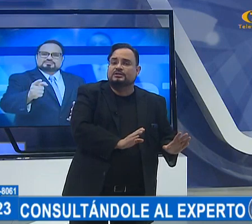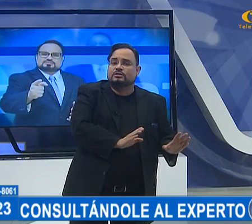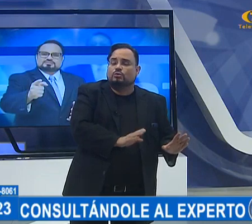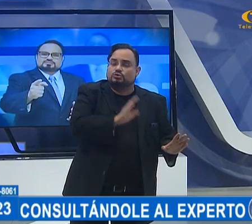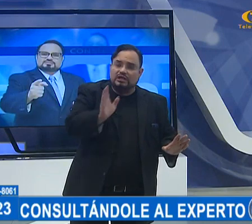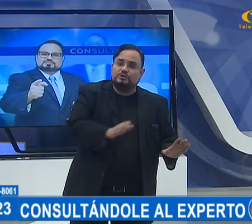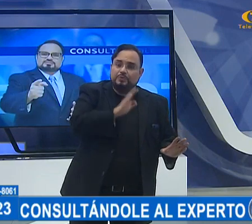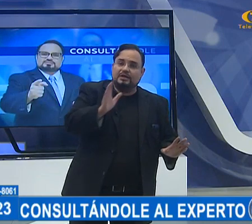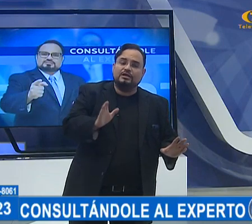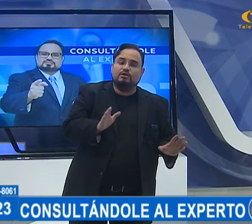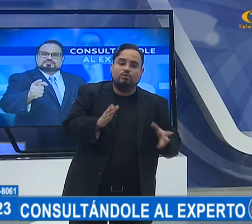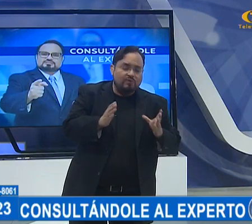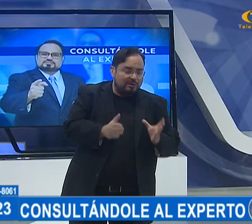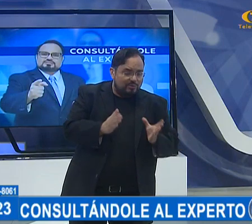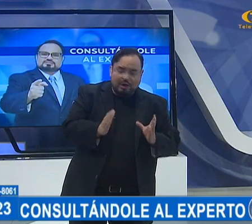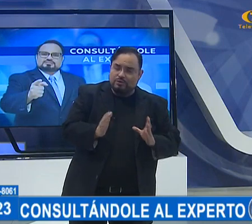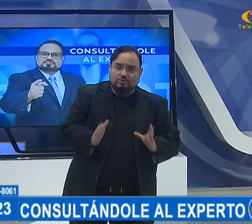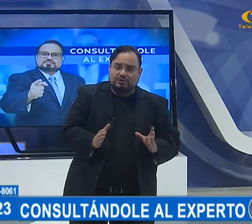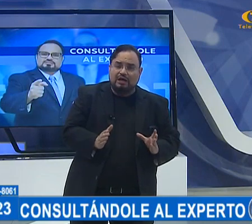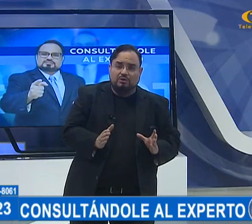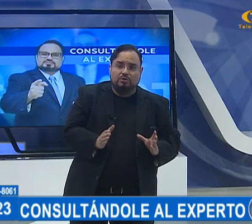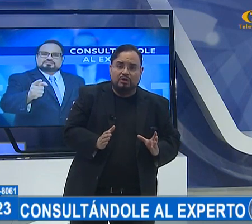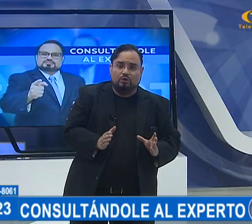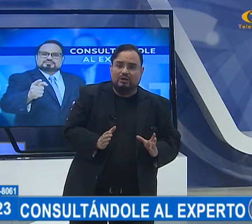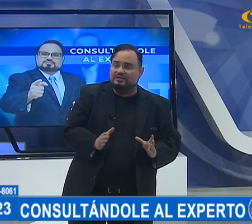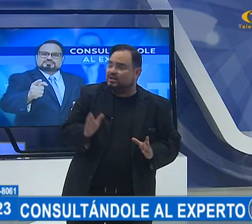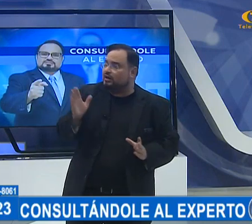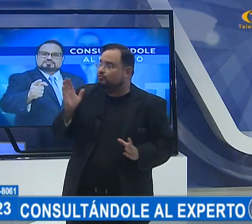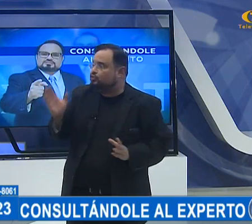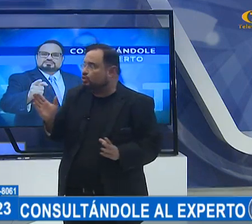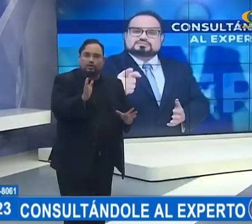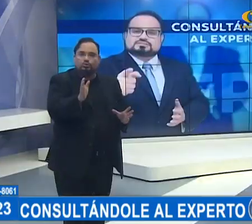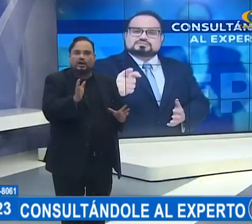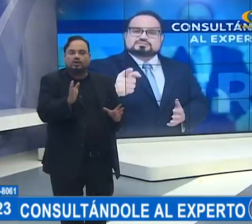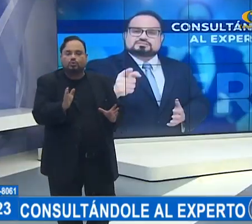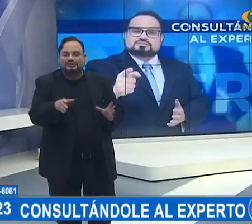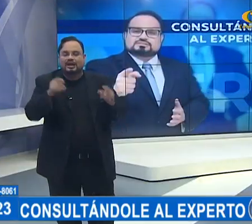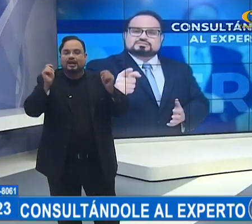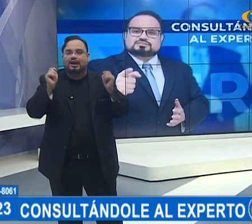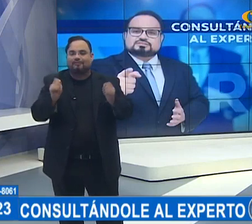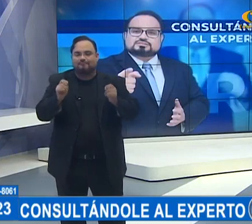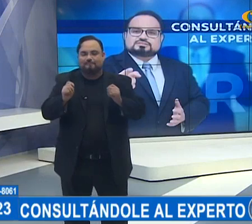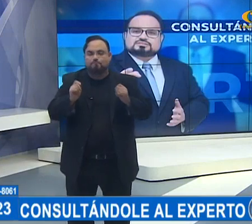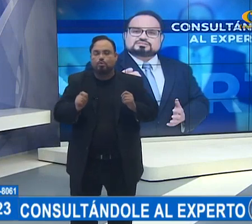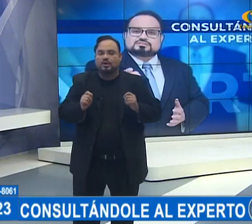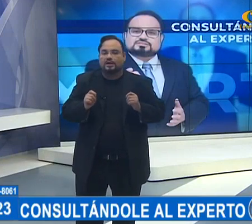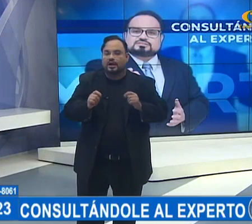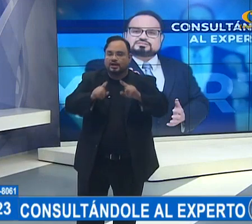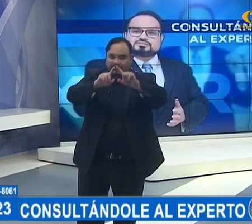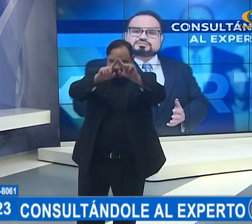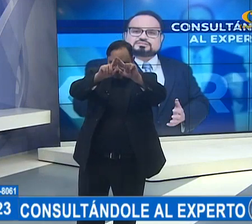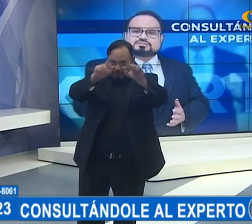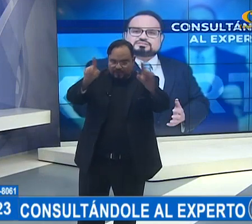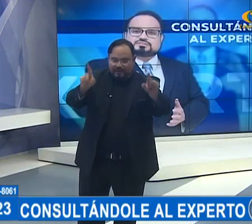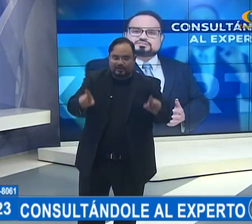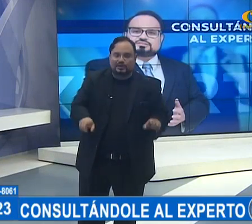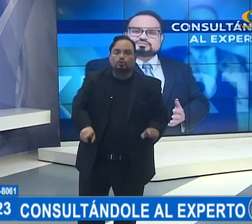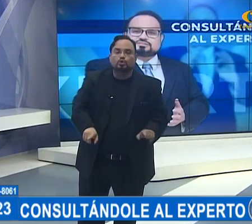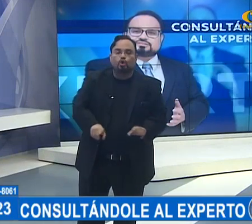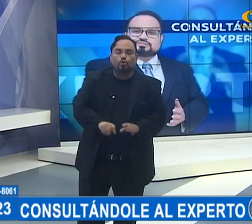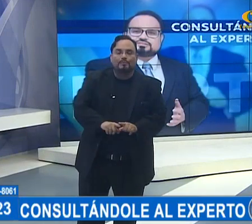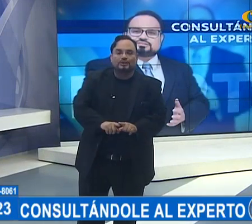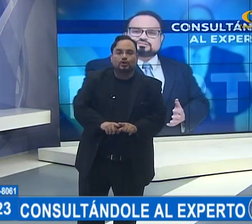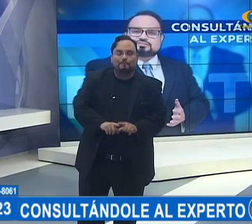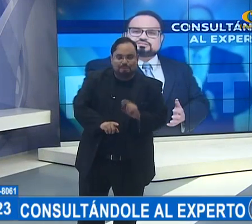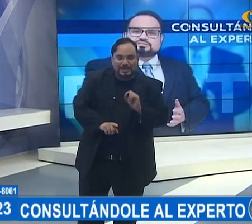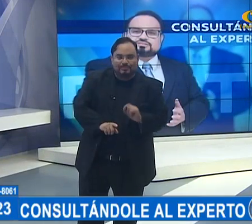juez. Ustedes pueden ir con un abogado y notario. Recuérdese que la función de notario es la fe pública. Se puede levantar